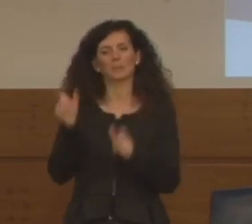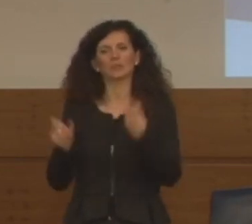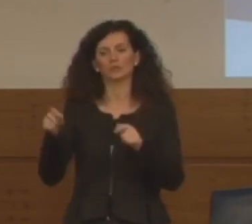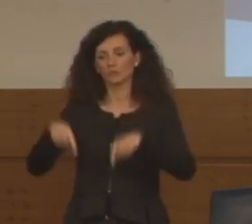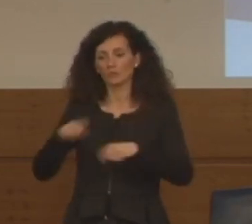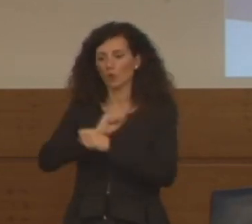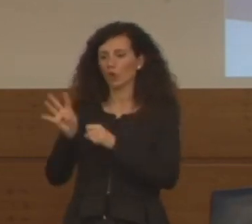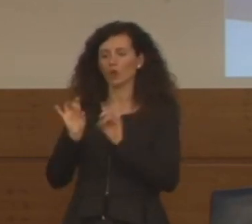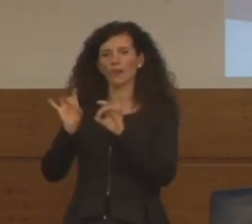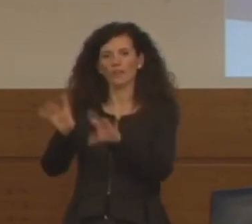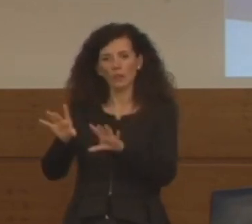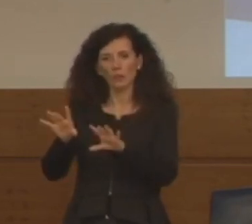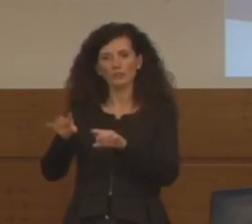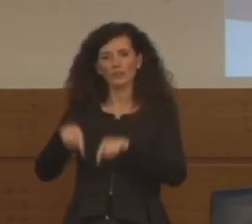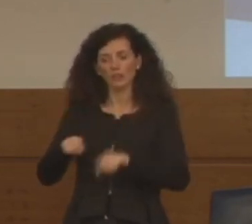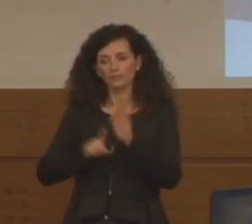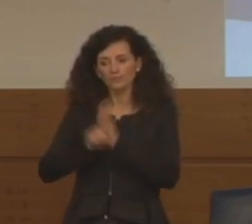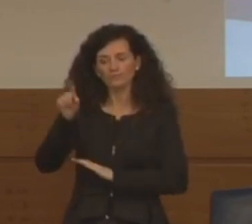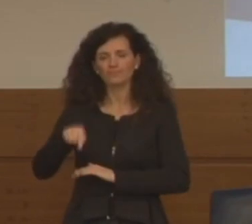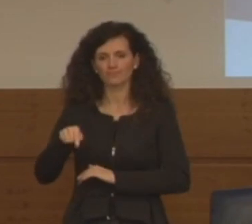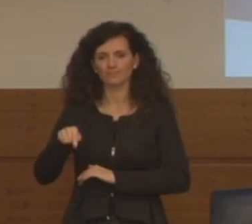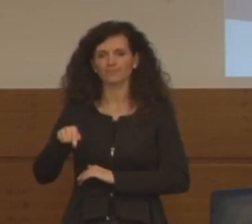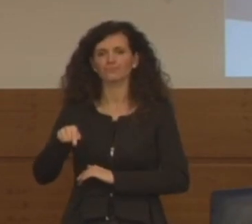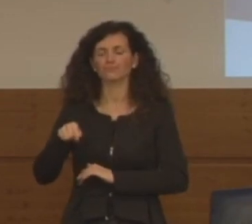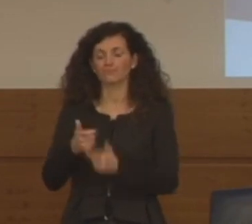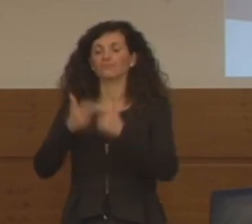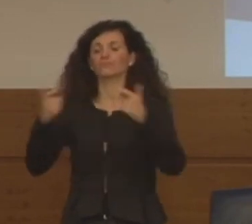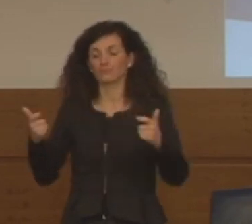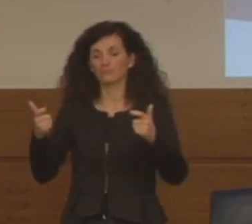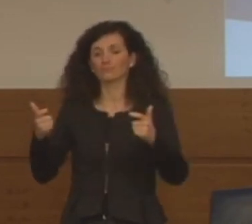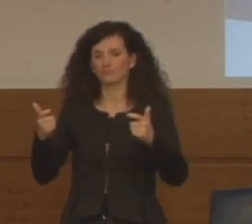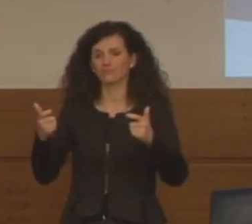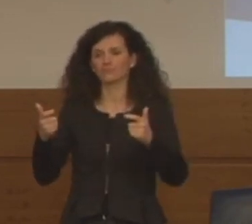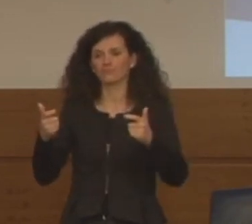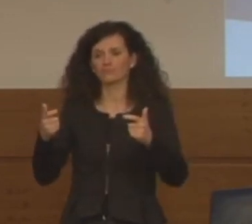positive registriamo un incremento di